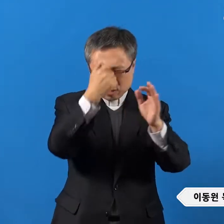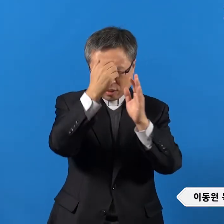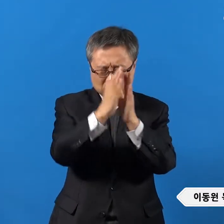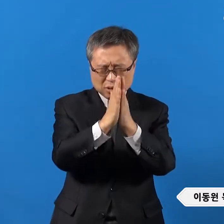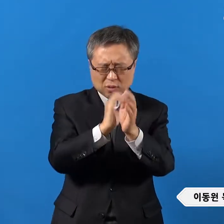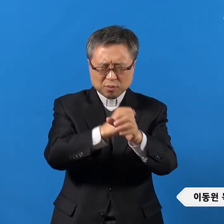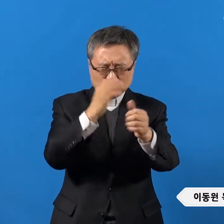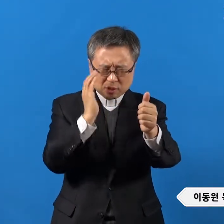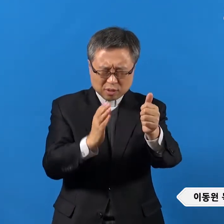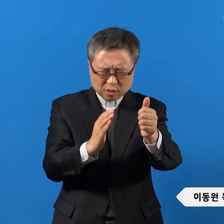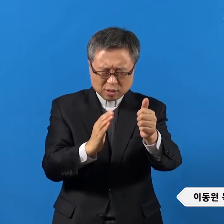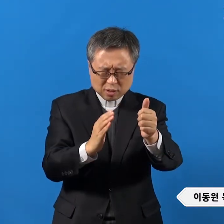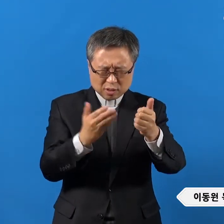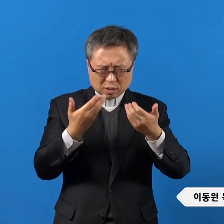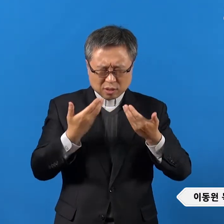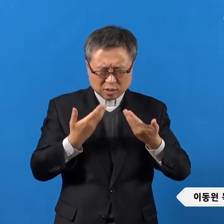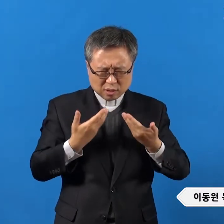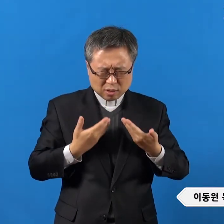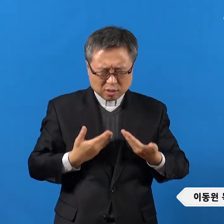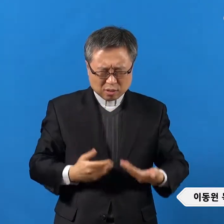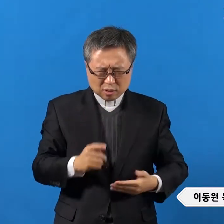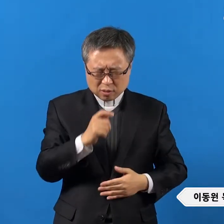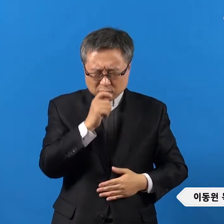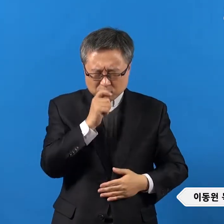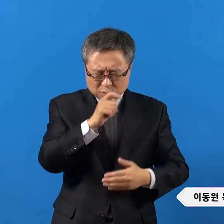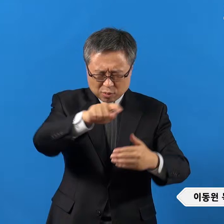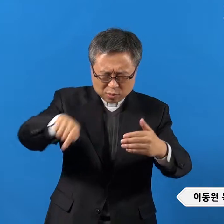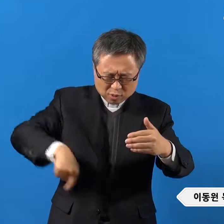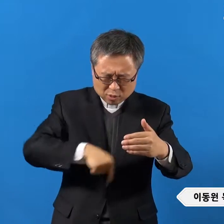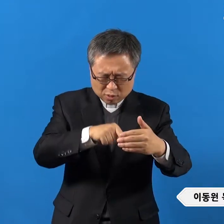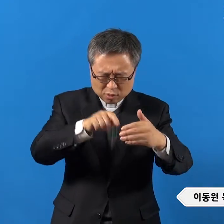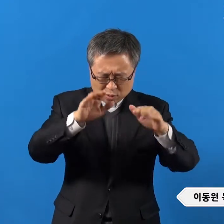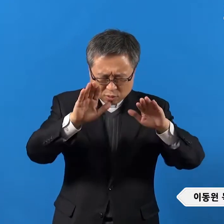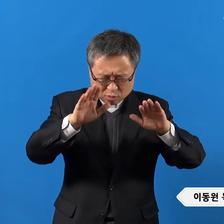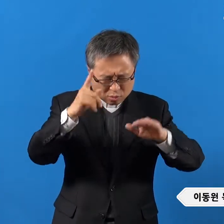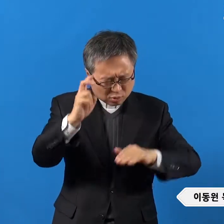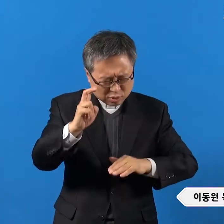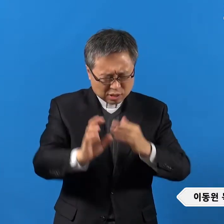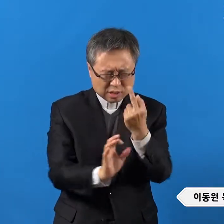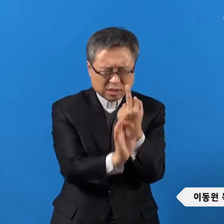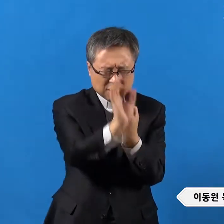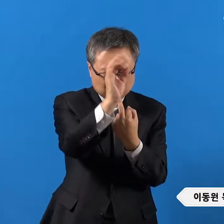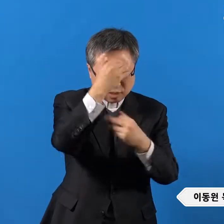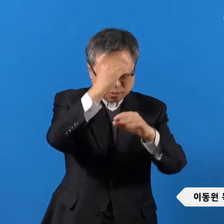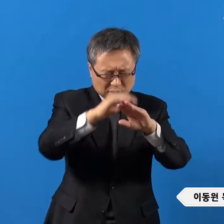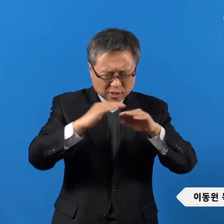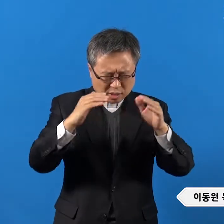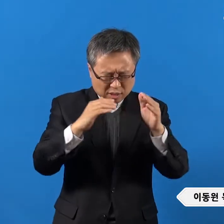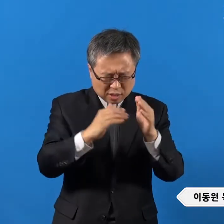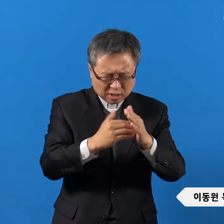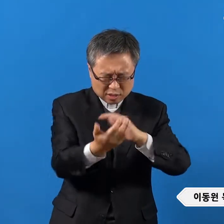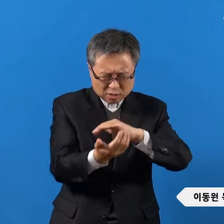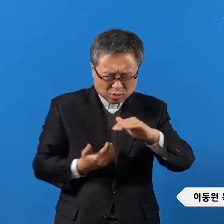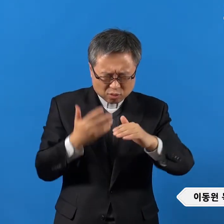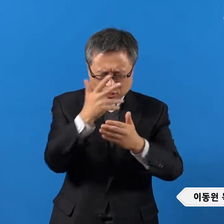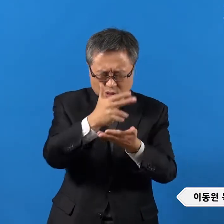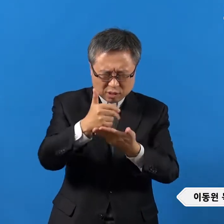기도하시겠습니다. 조용한 침묵 속에서 혹시 이 아침 예배를 마무리하기 전에 주께서 내게 말씀하시는 음성이